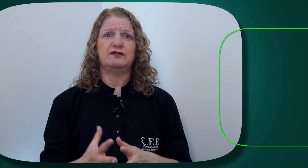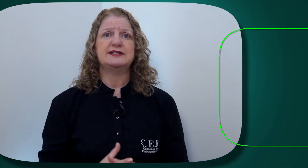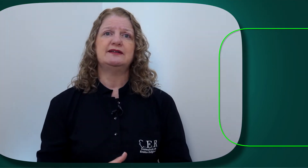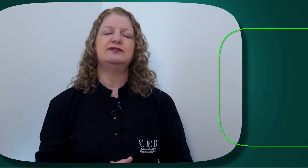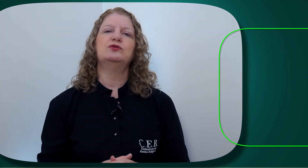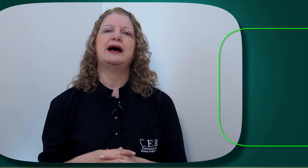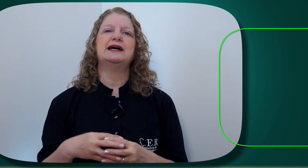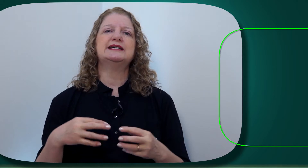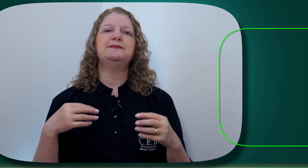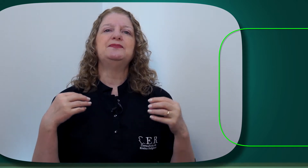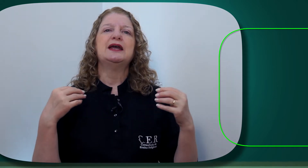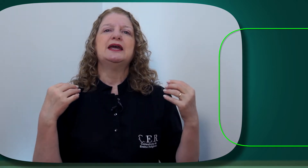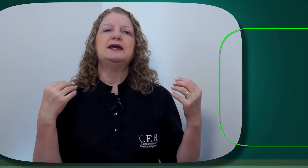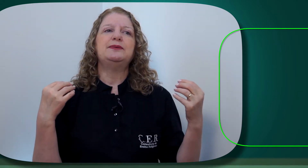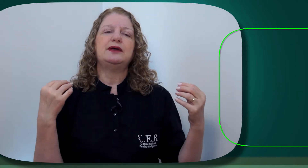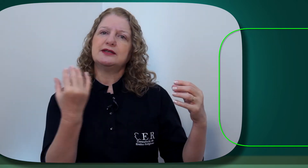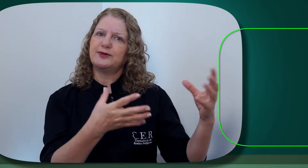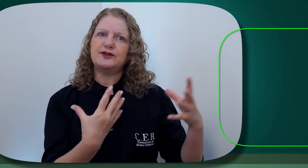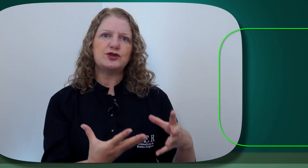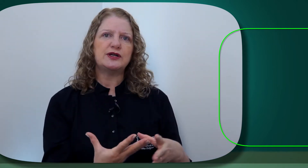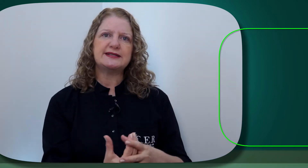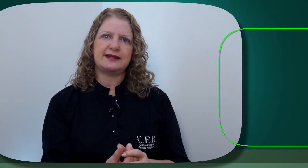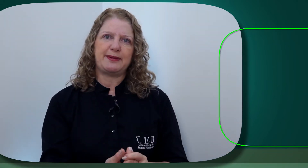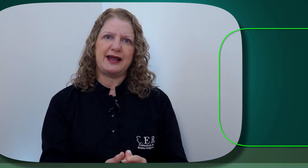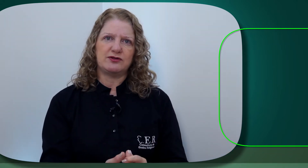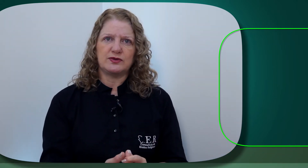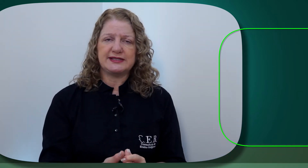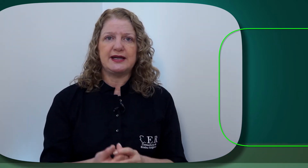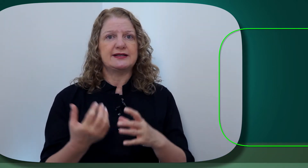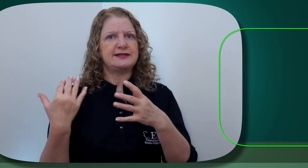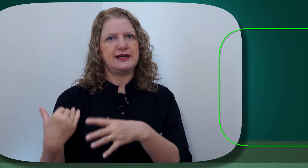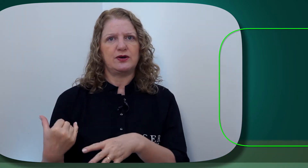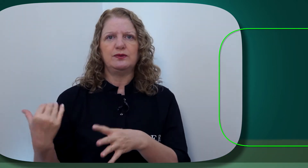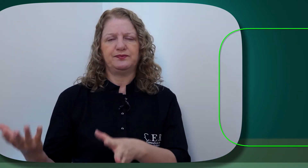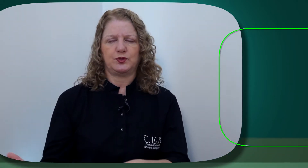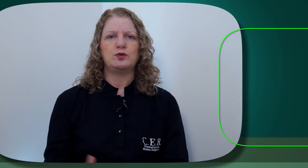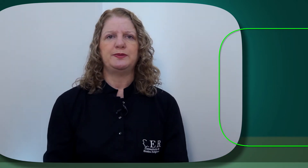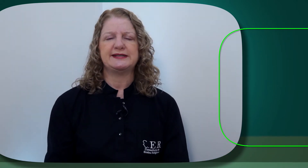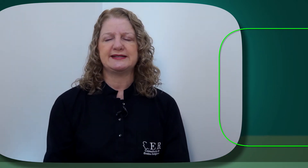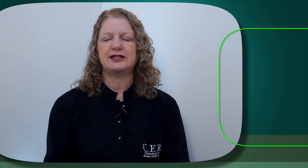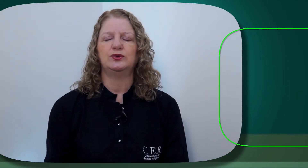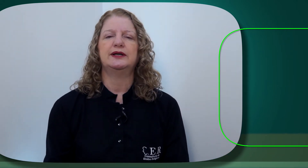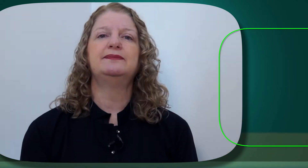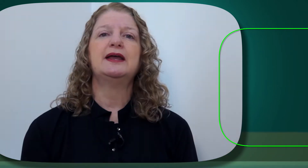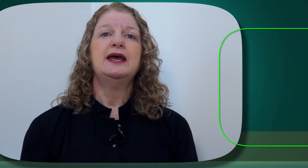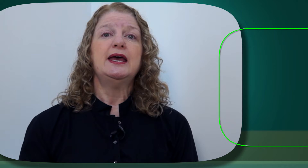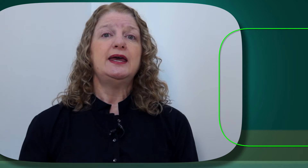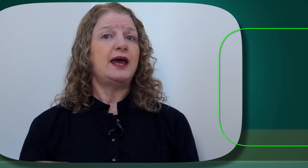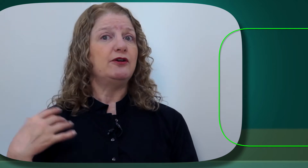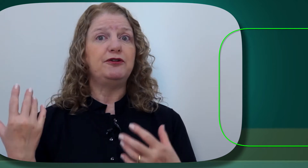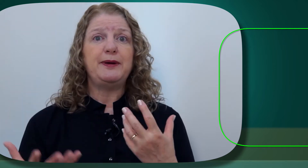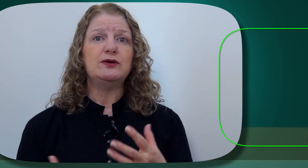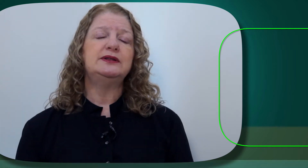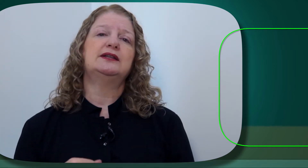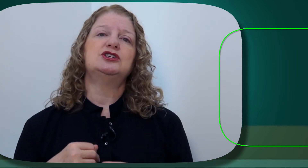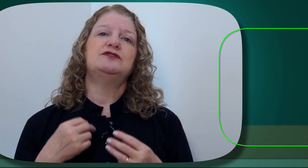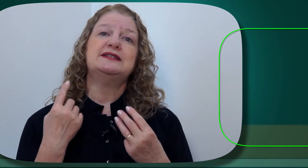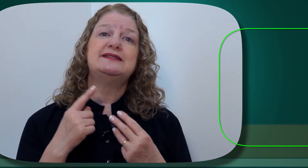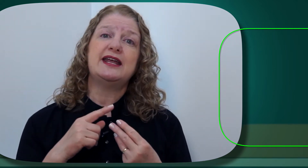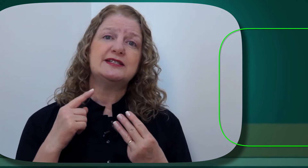fazia filmagem e as professoras que trabalhavam com as crianças e eu como pesquisadora. E aí eu fui perguntando, a gente fez 3